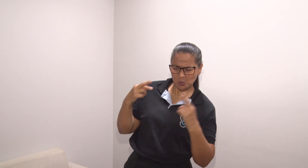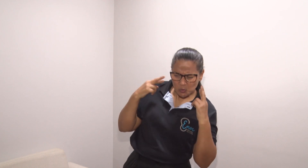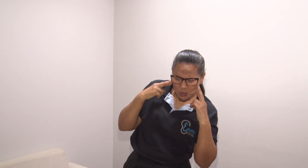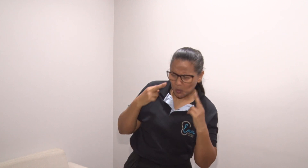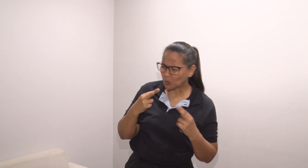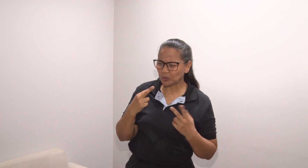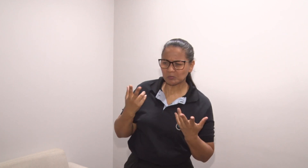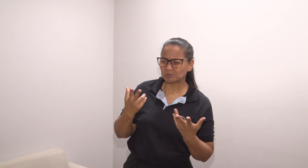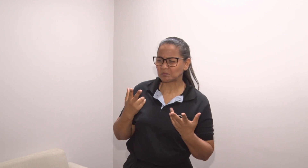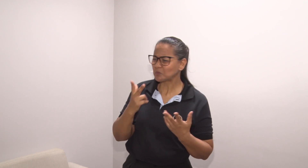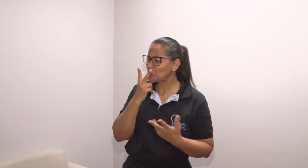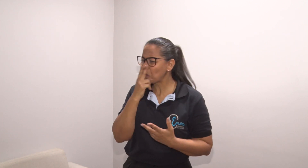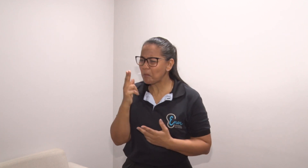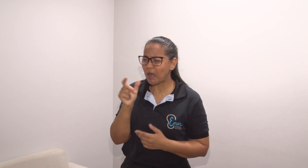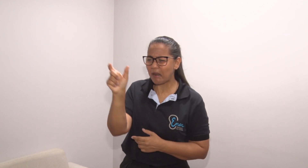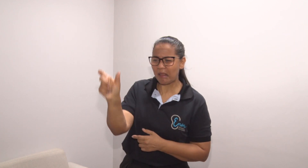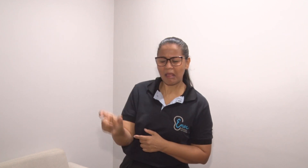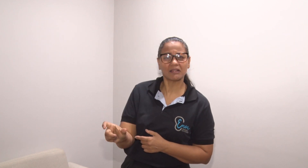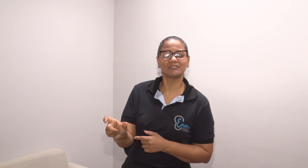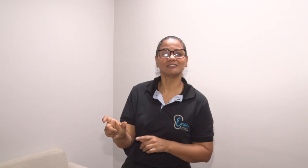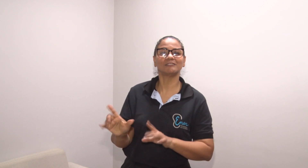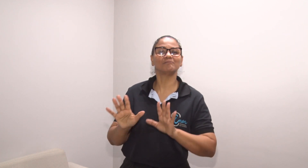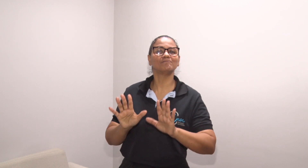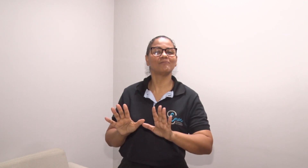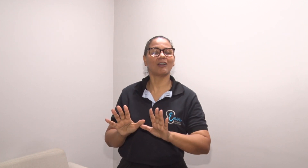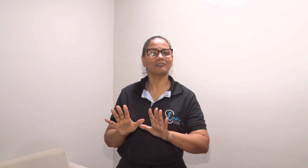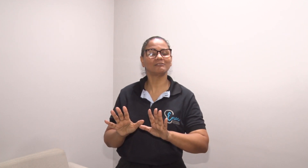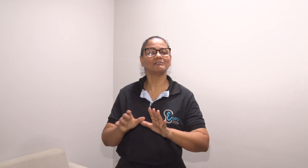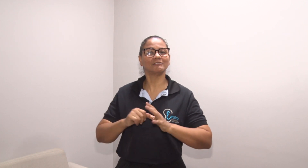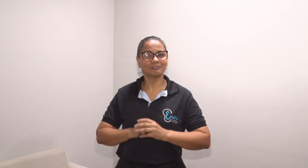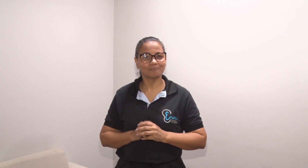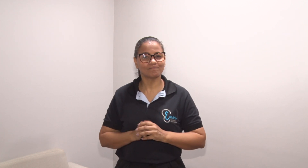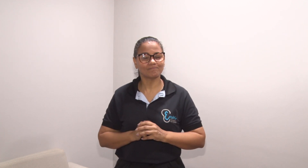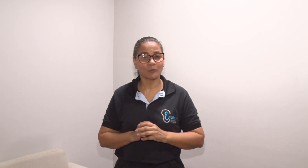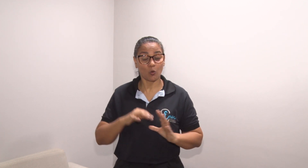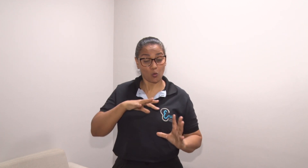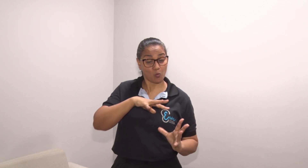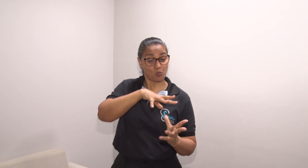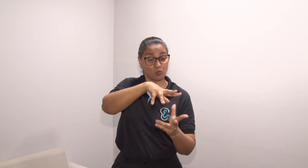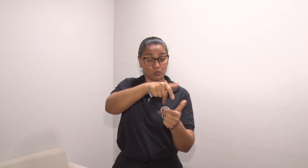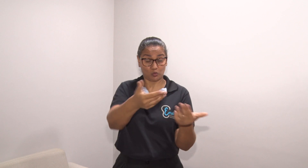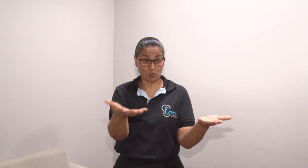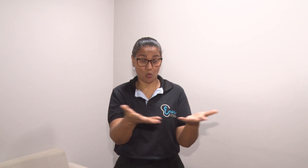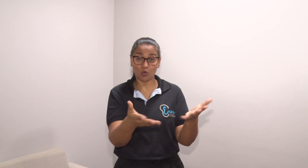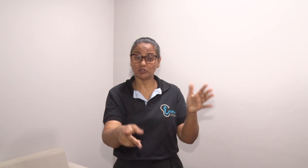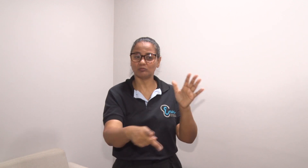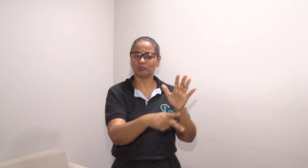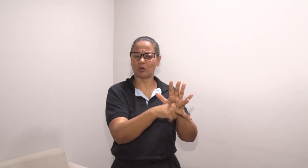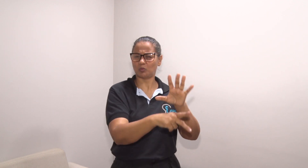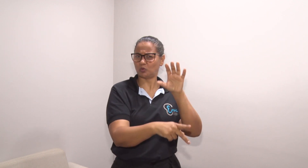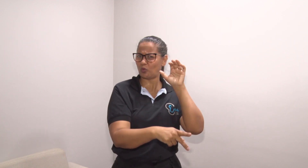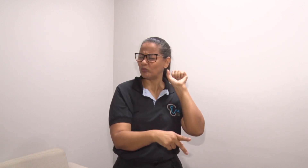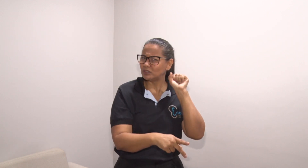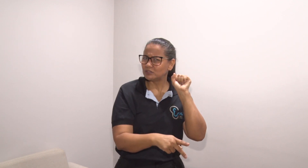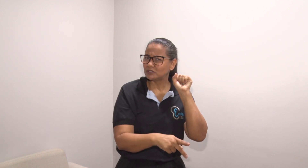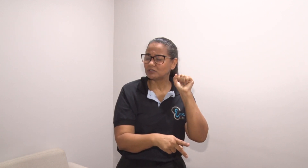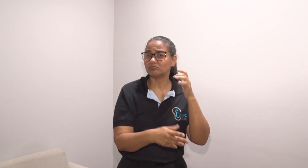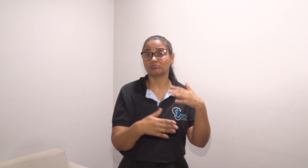percebe a surdez. E nós vivemos num ambiente criado para ouvintes. Tudo gira em torno das pessoas